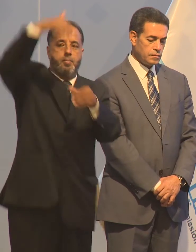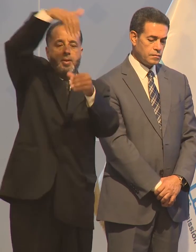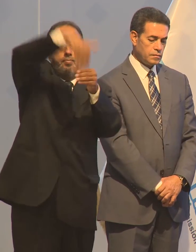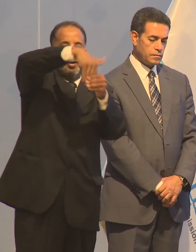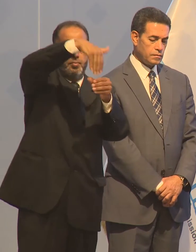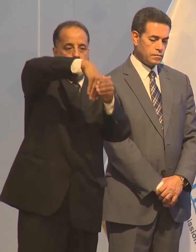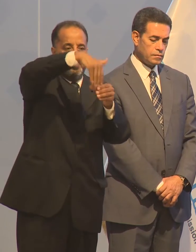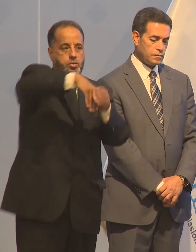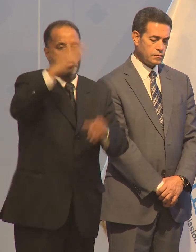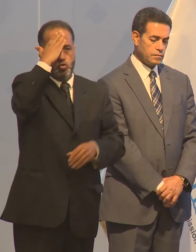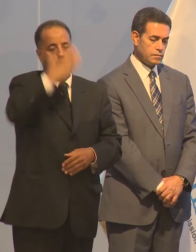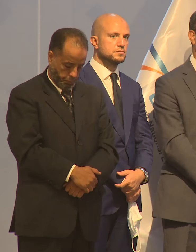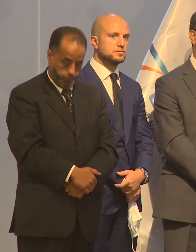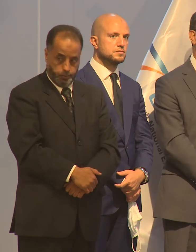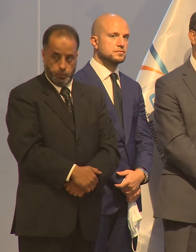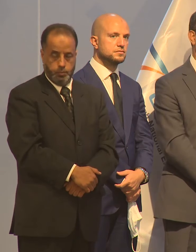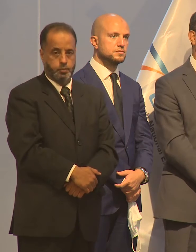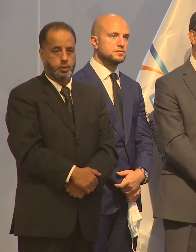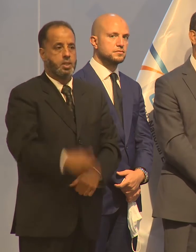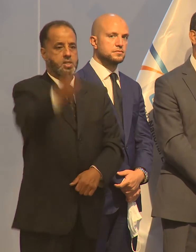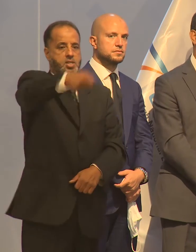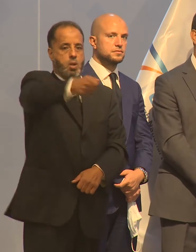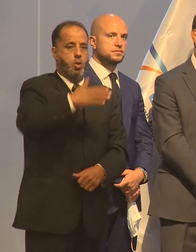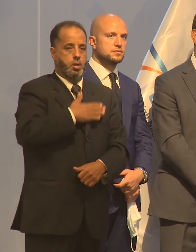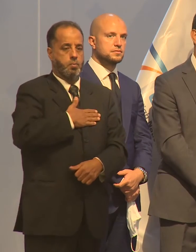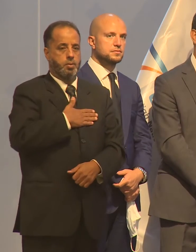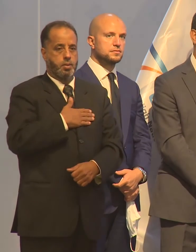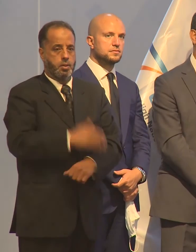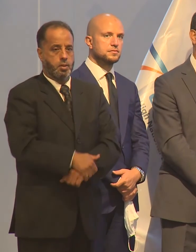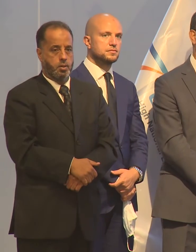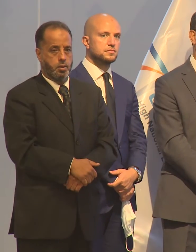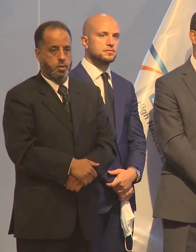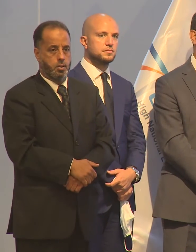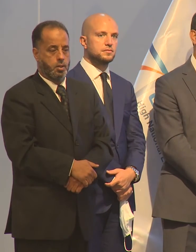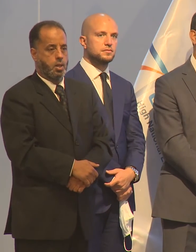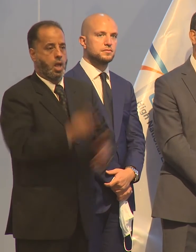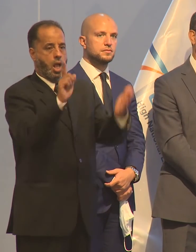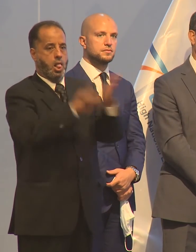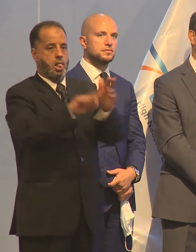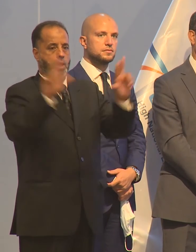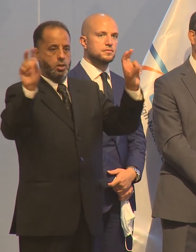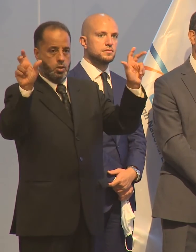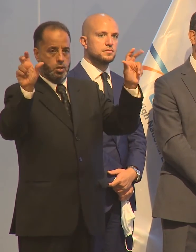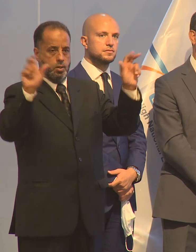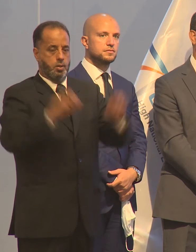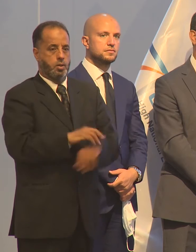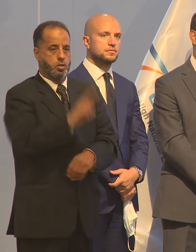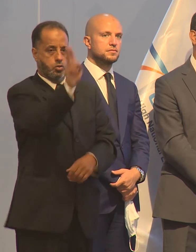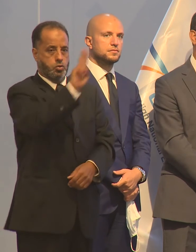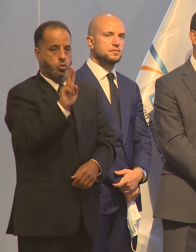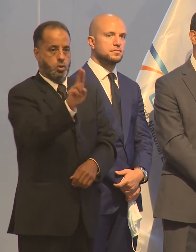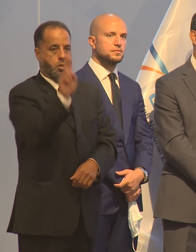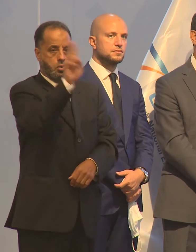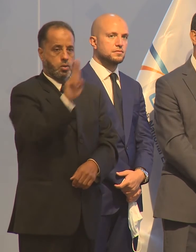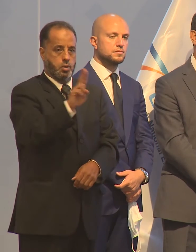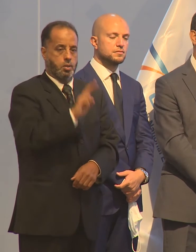في الإجازة قبل قليل. شكرا جزيلا. السلام عليكم، محمد المغوري، قناة ليبيا الرسمية. السؤال الأول سيكون موجه